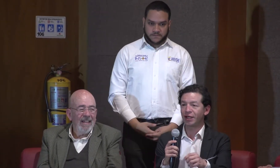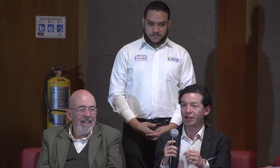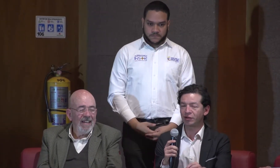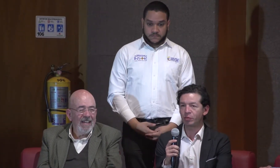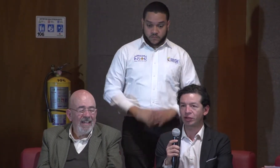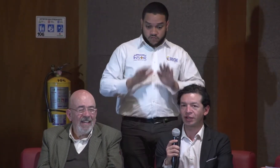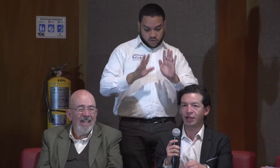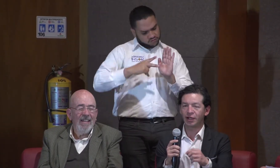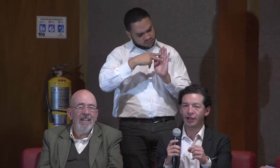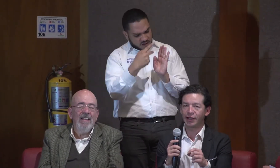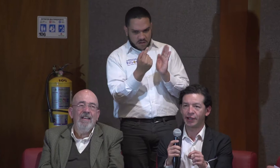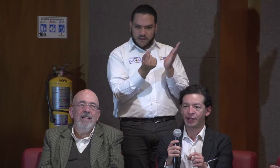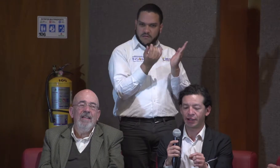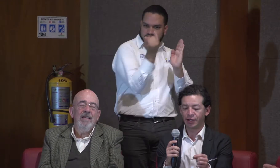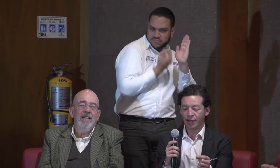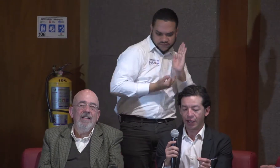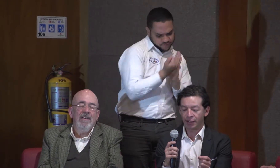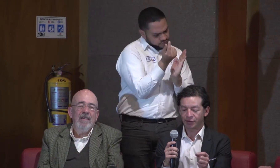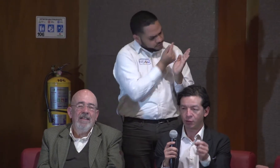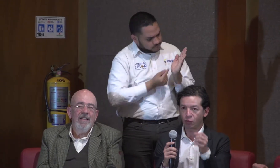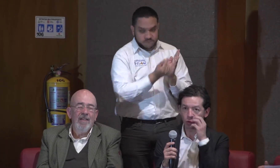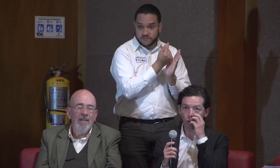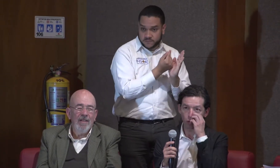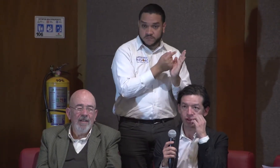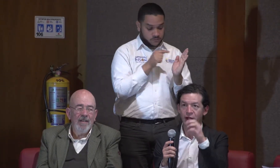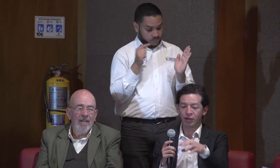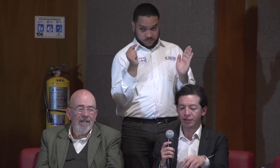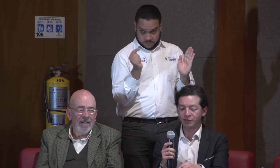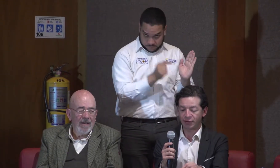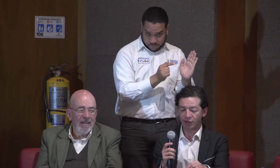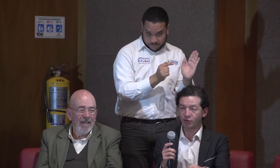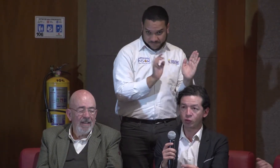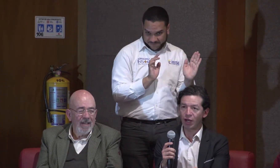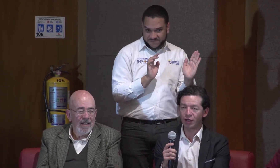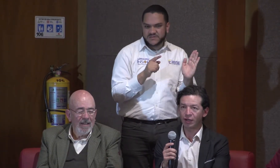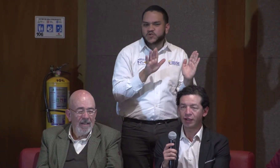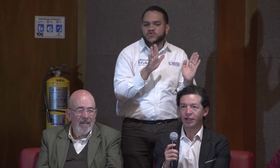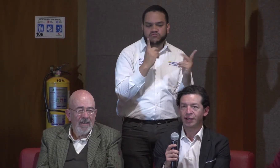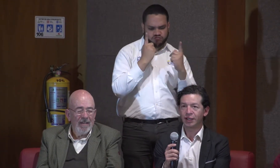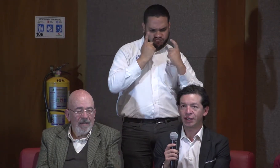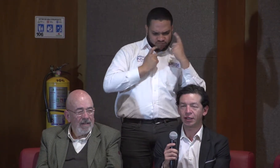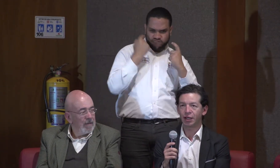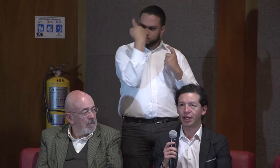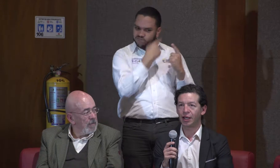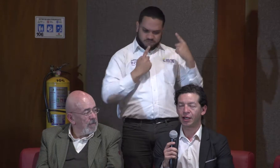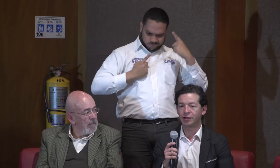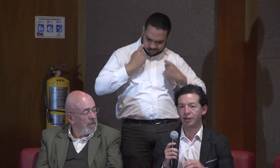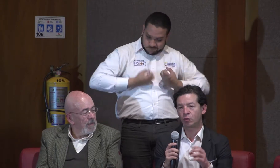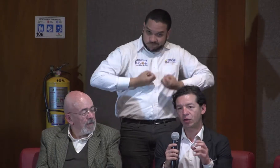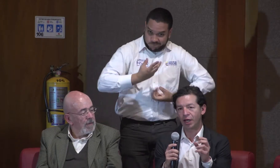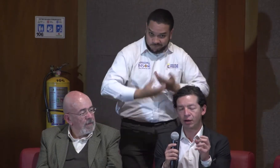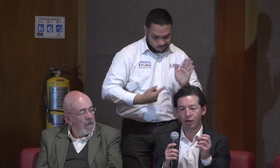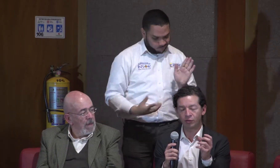como la técnica es importante, este dibujo, ya lo dije antes, es gestual, y